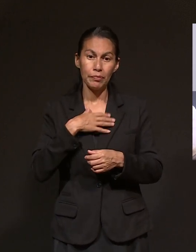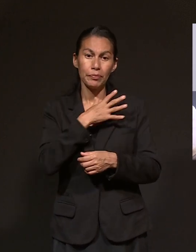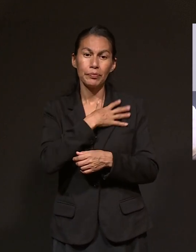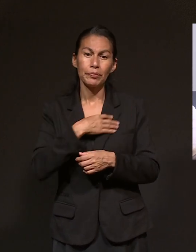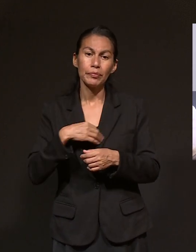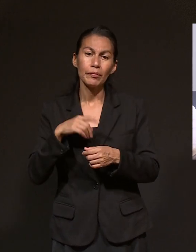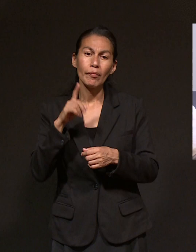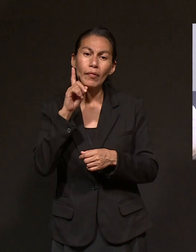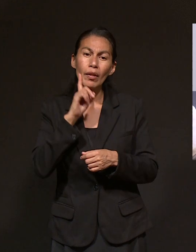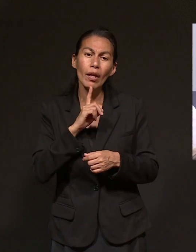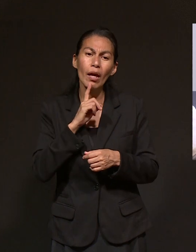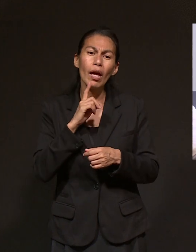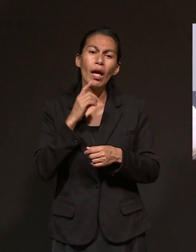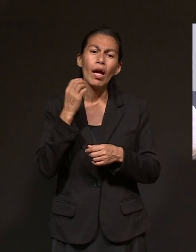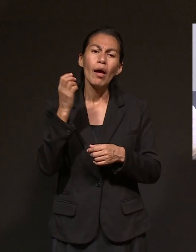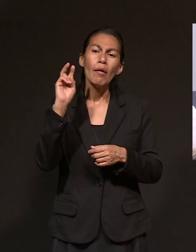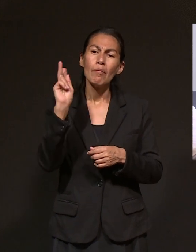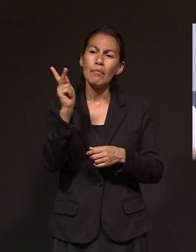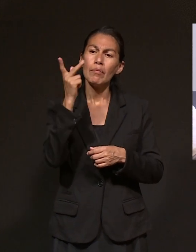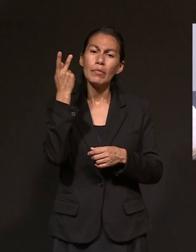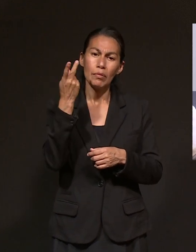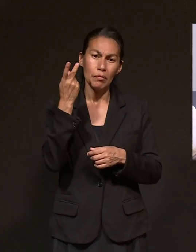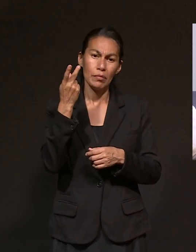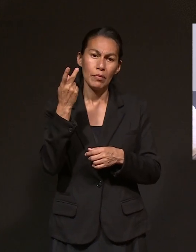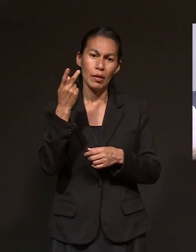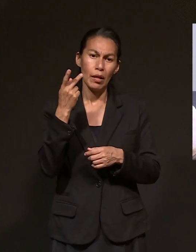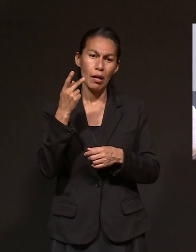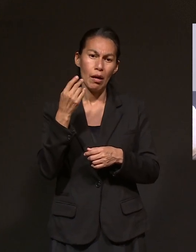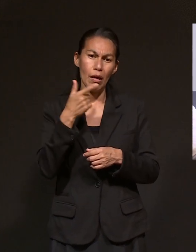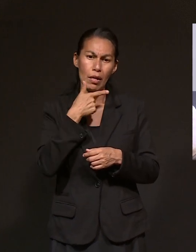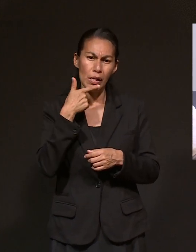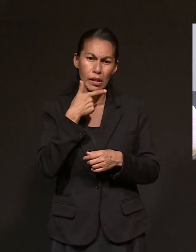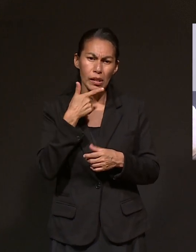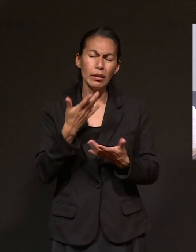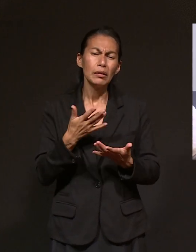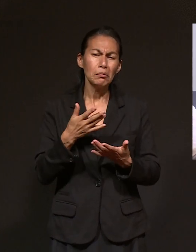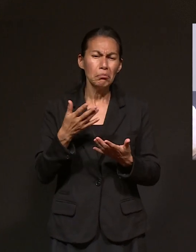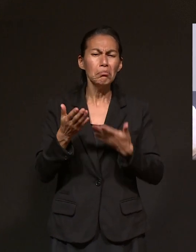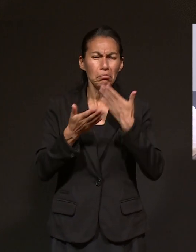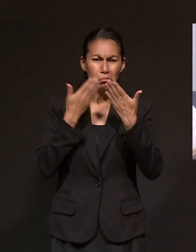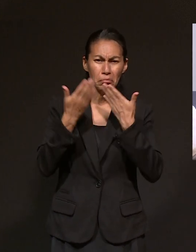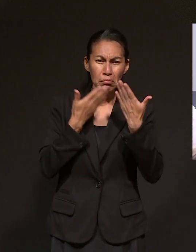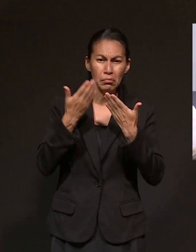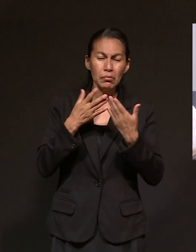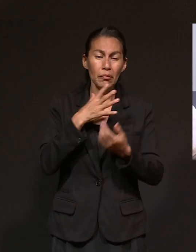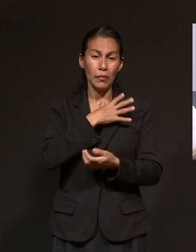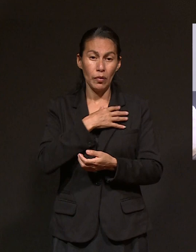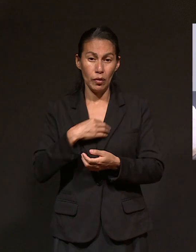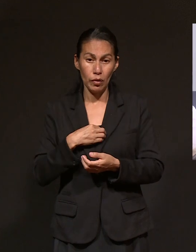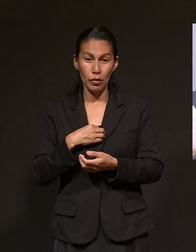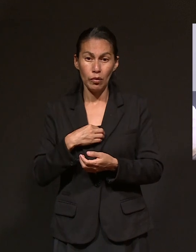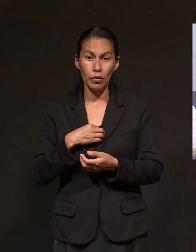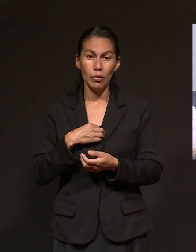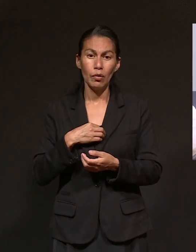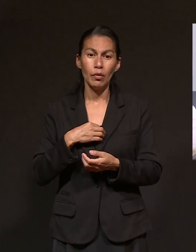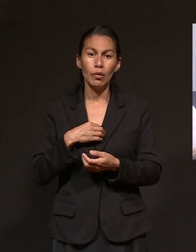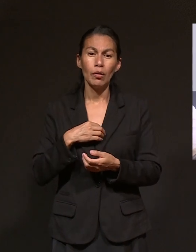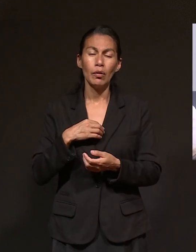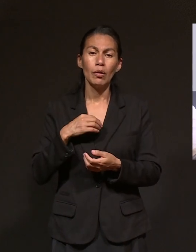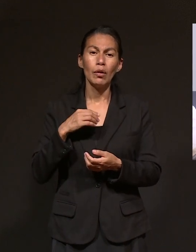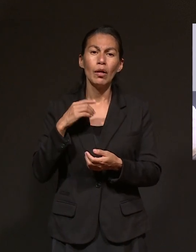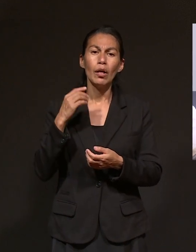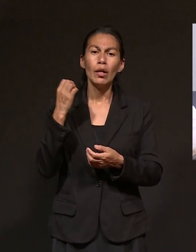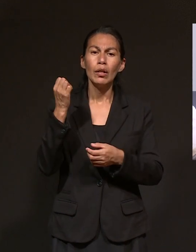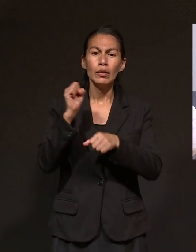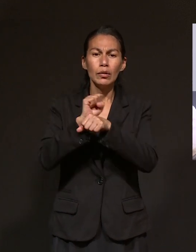bachillerato bilingüe. Mi hijo, el de en medio, está graduando ahorita del ISAR y se viene a la prepa también.